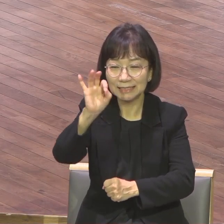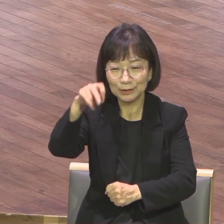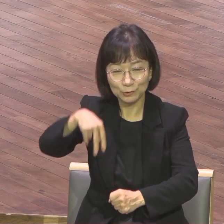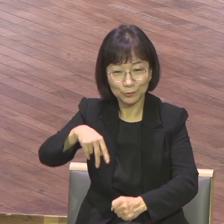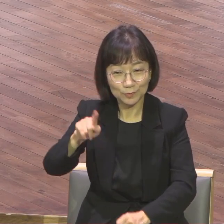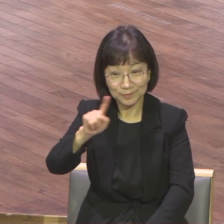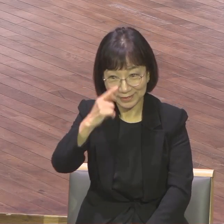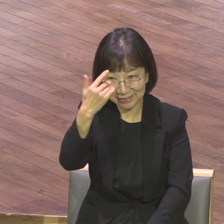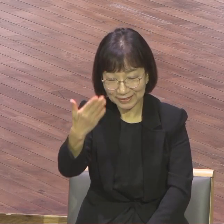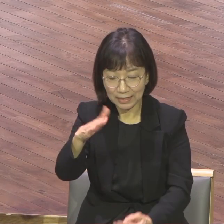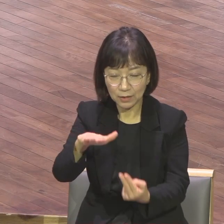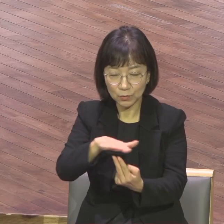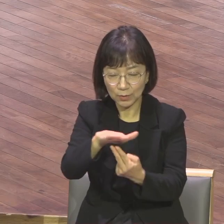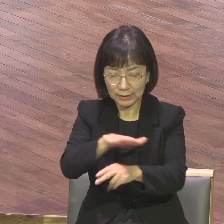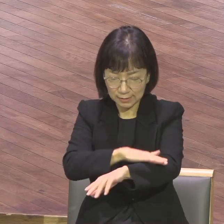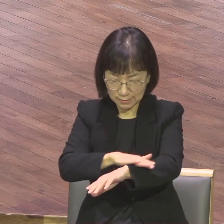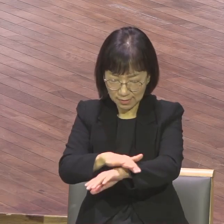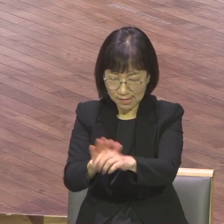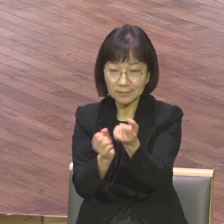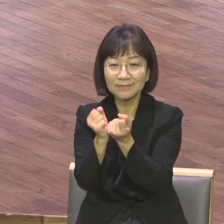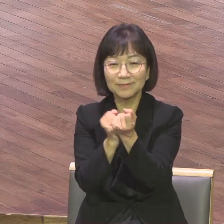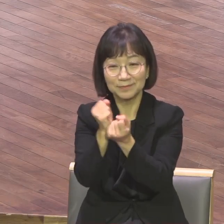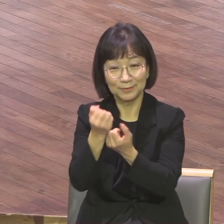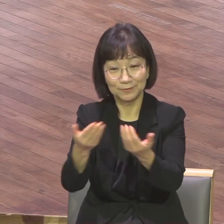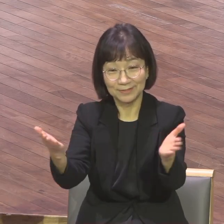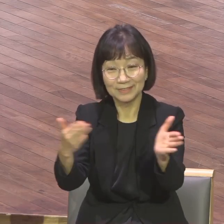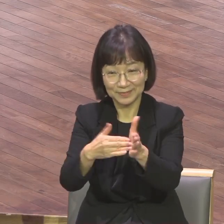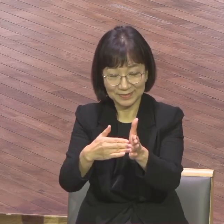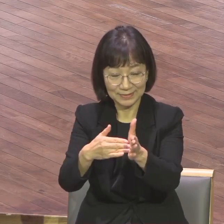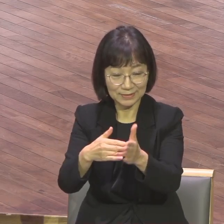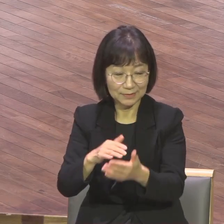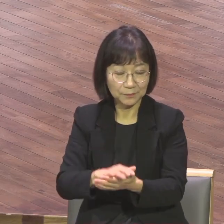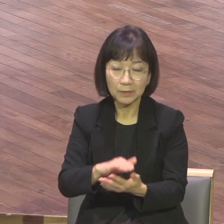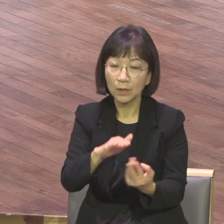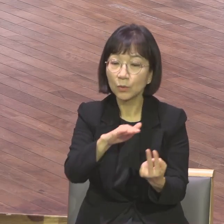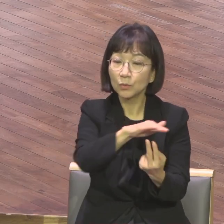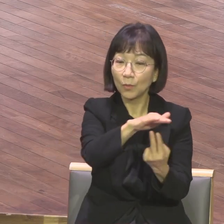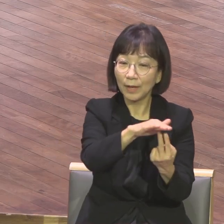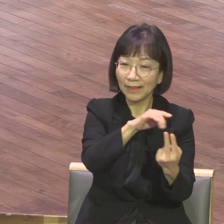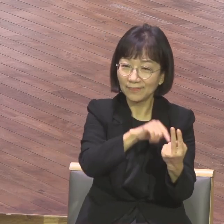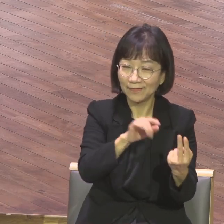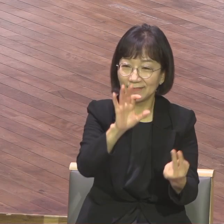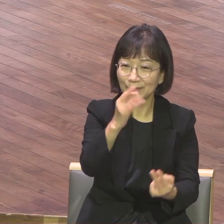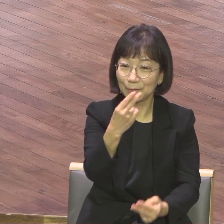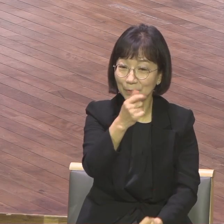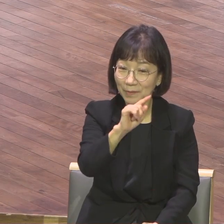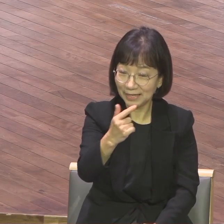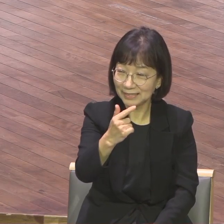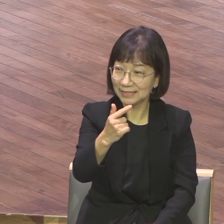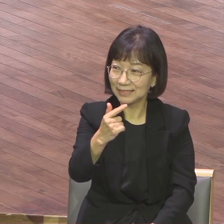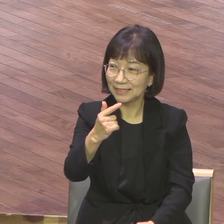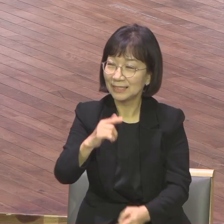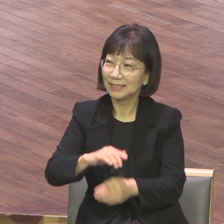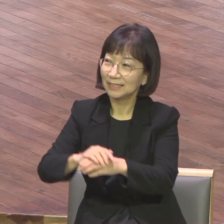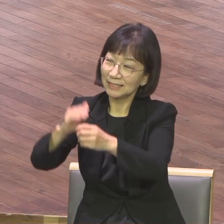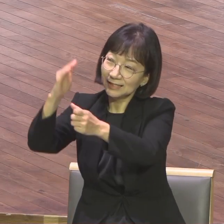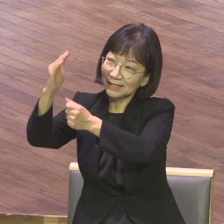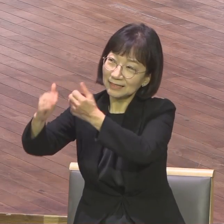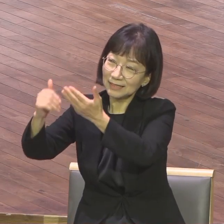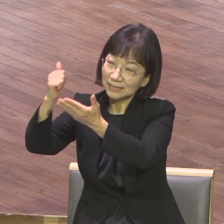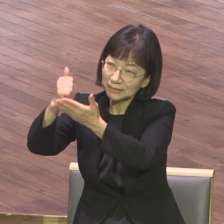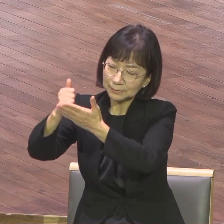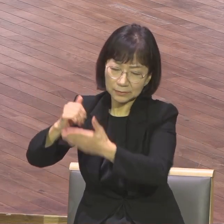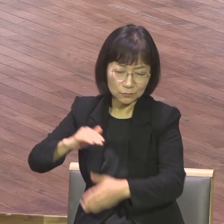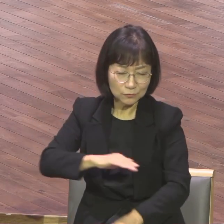아주 사실적으로 밝히고 있어요. 요한은 하나님 아버지께서 우리에게